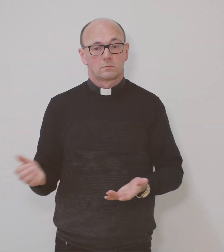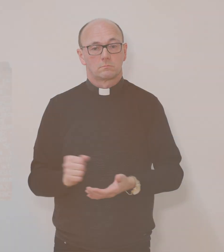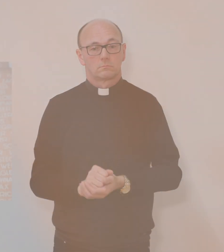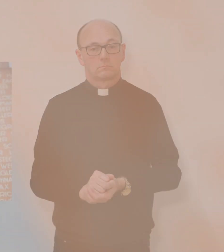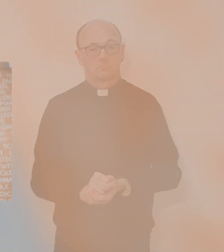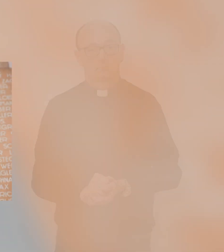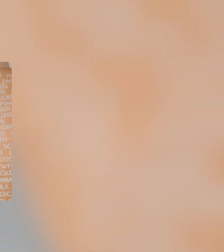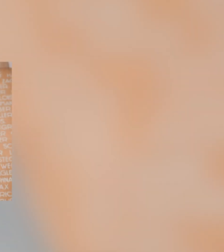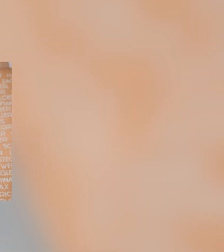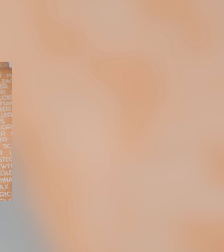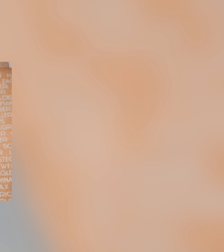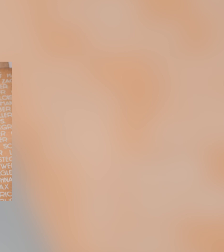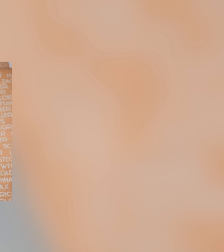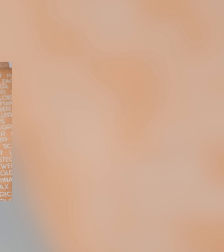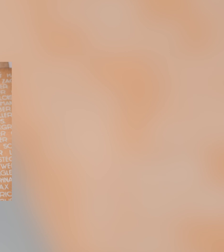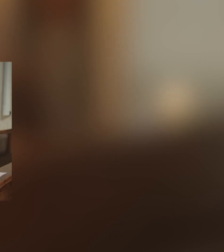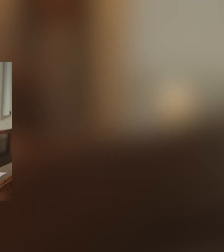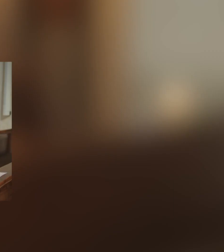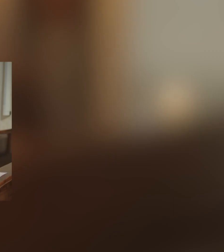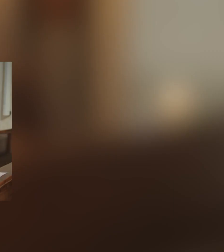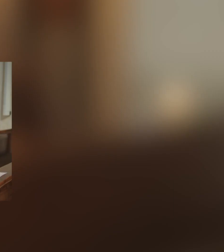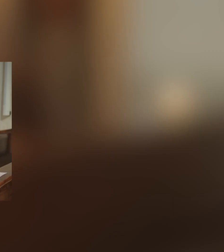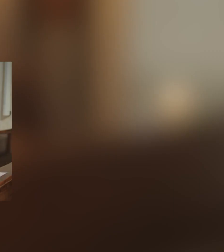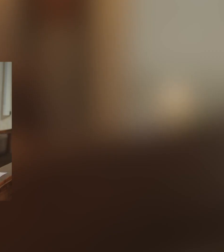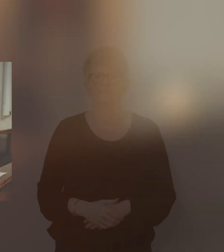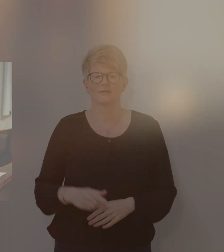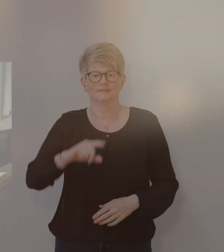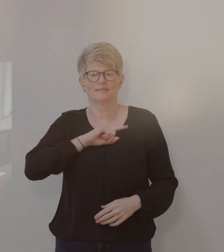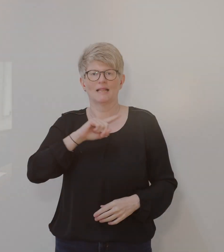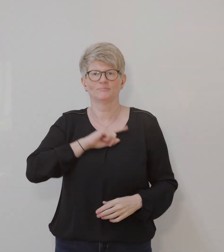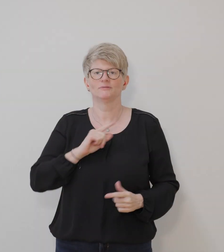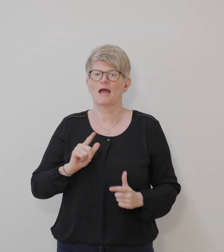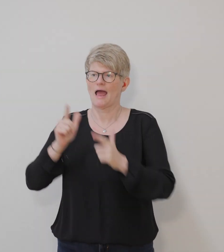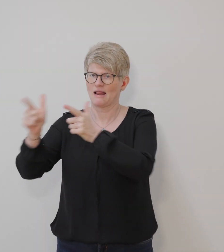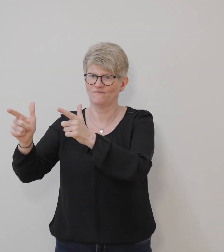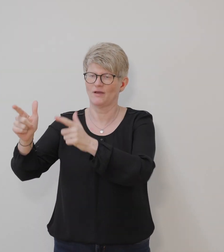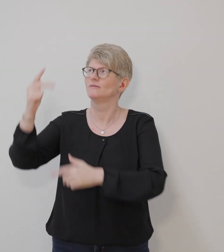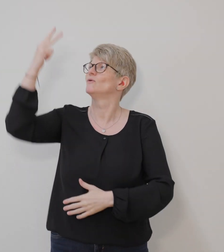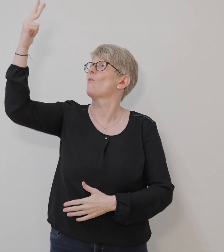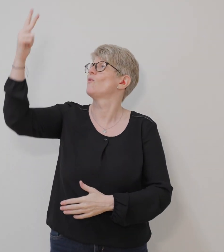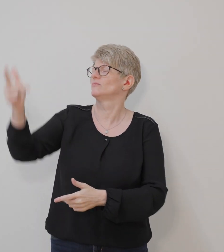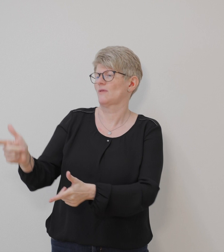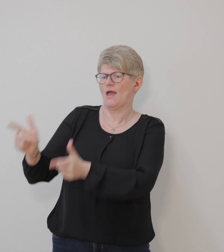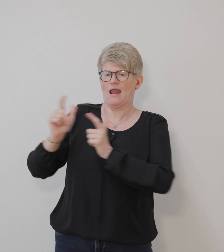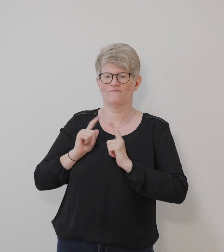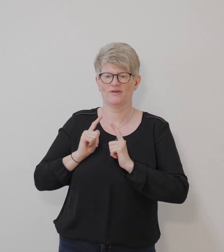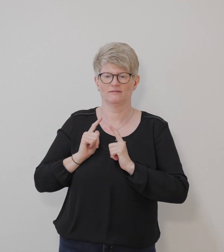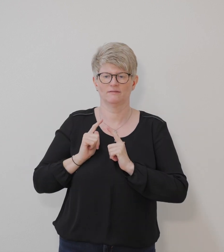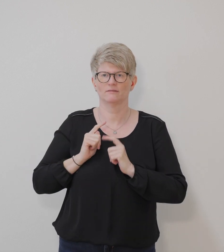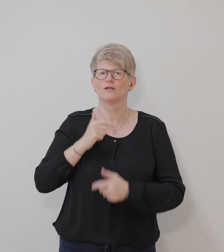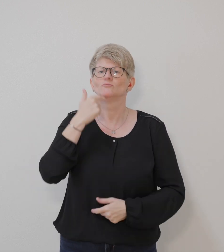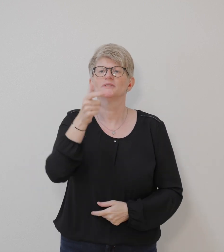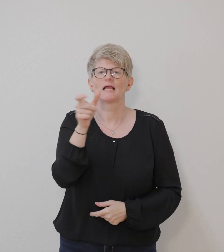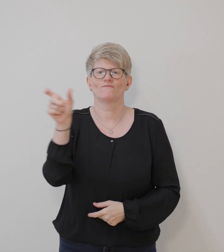Hilf dir selbst, dann hilft dir Gott, lautet ein Sprichwort. Zur Botschaft, die Jesus verkündet hat, passt